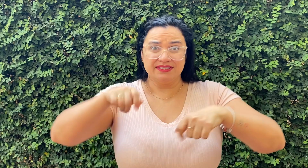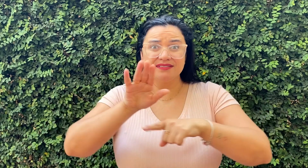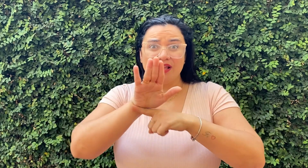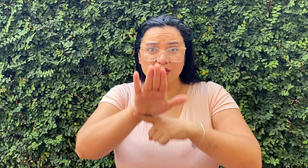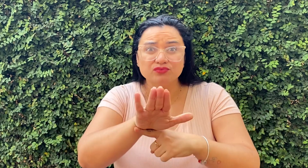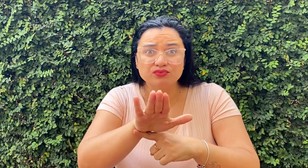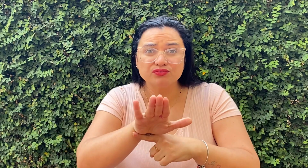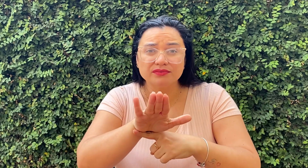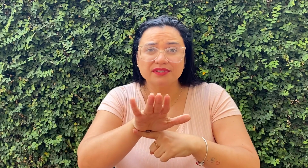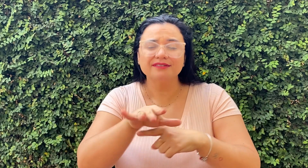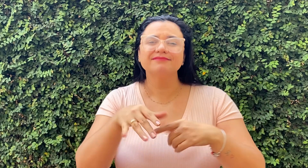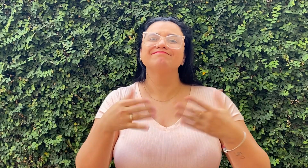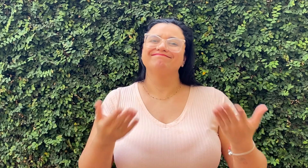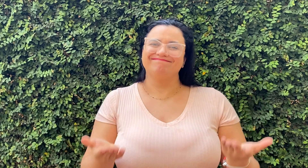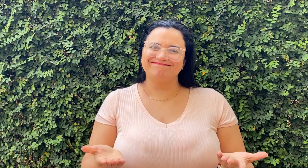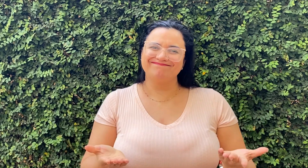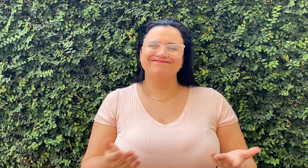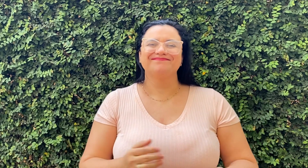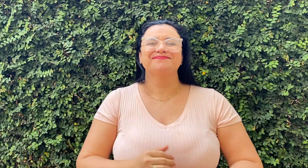Você precisa de ajuda?